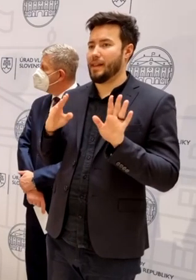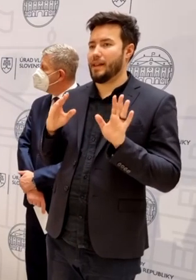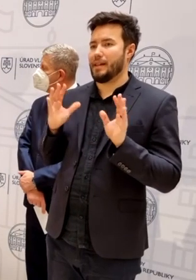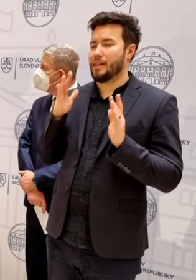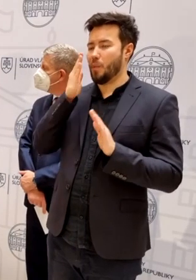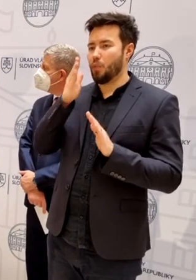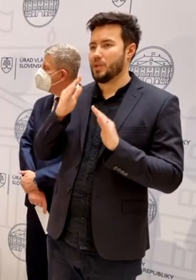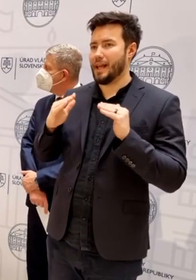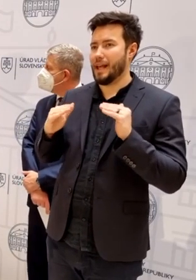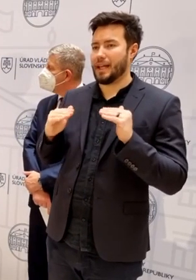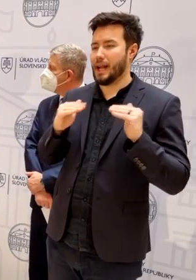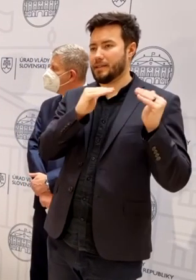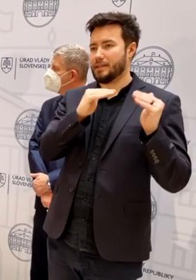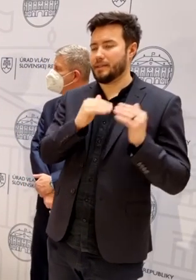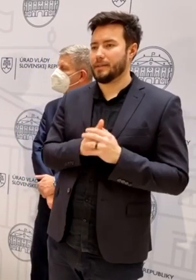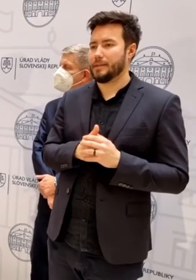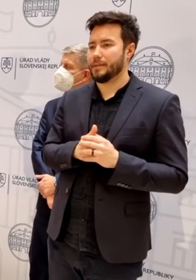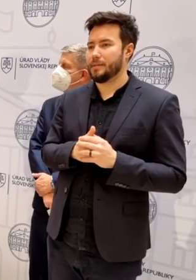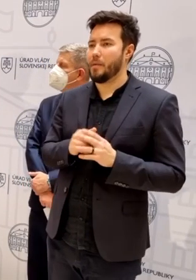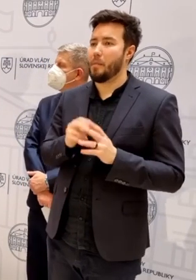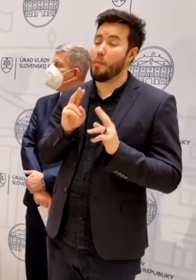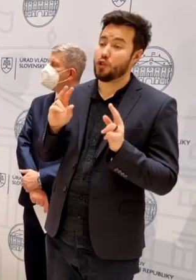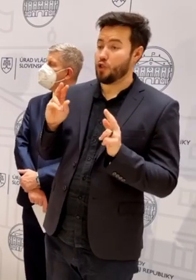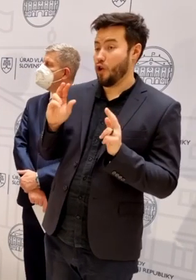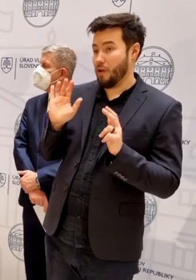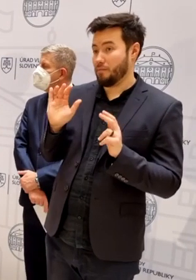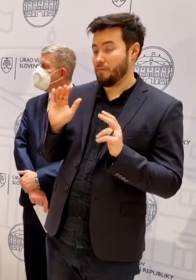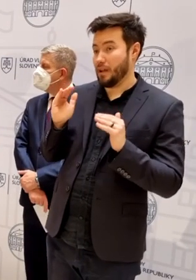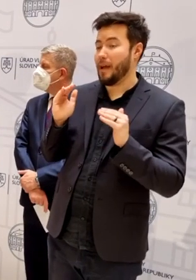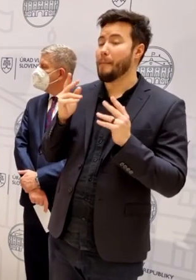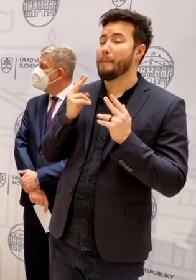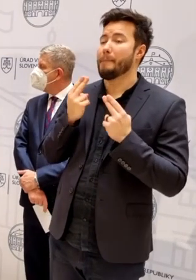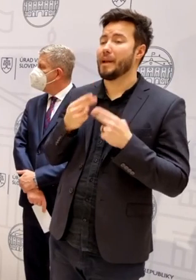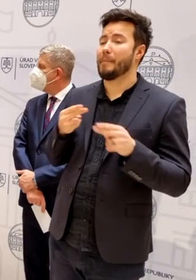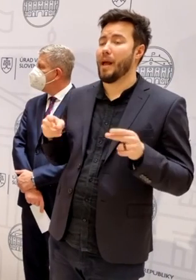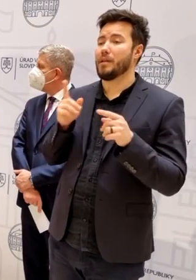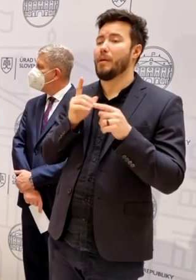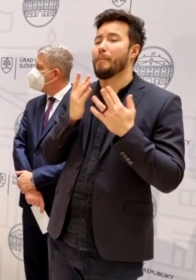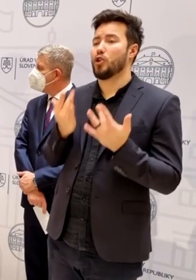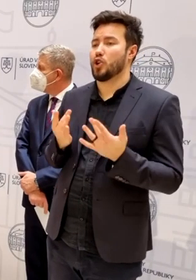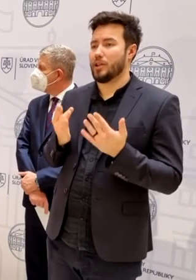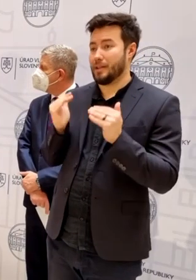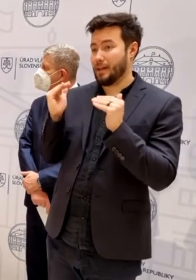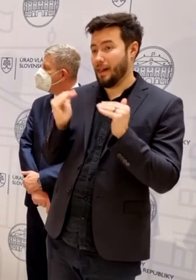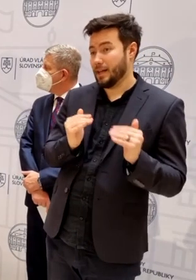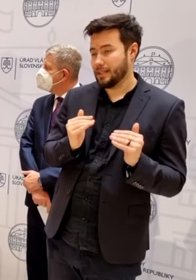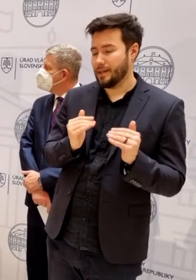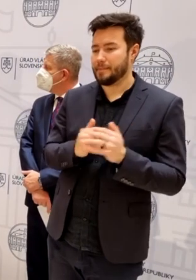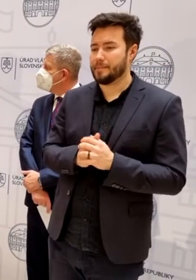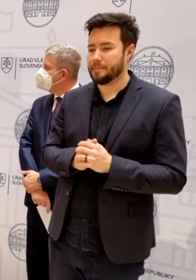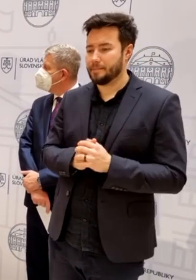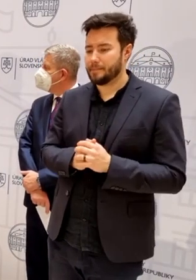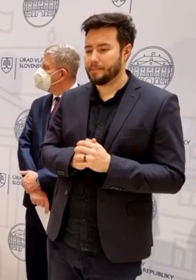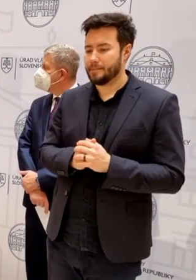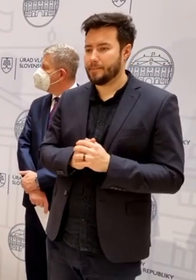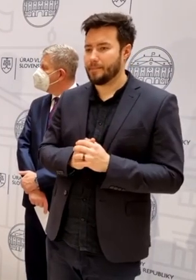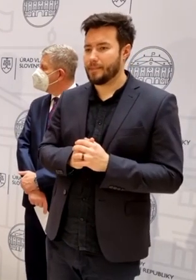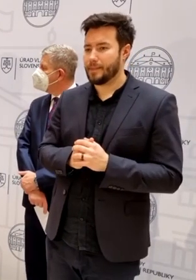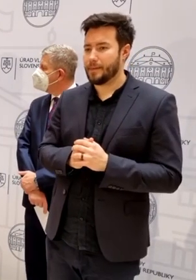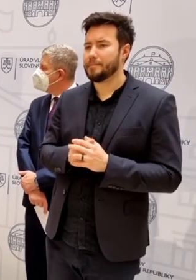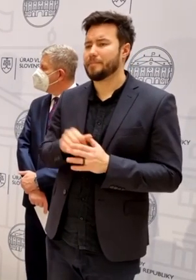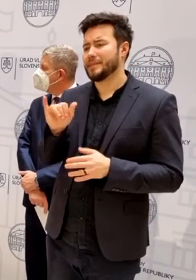nejaké prvé náznaky prípadného poklesu počtu prípadov. Napriek tomu stále pribúda